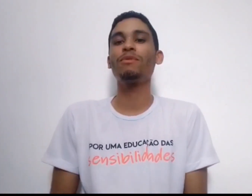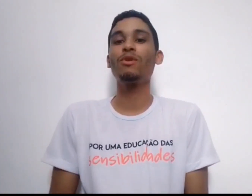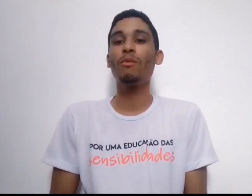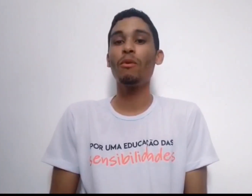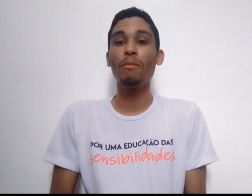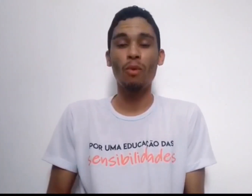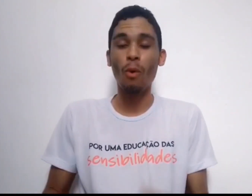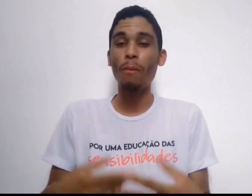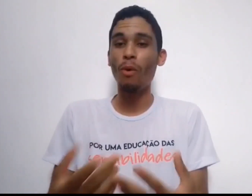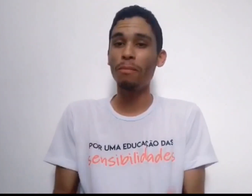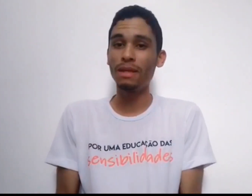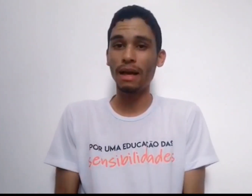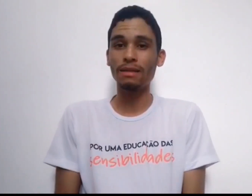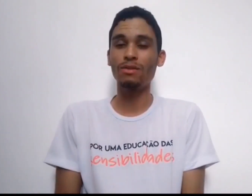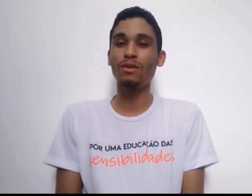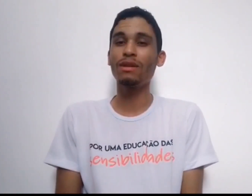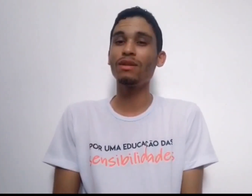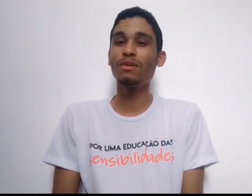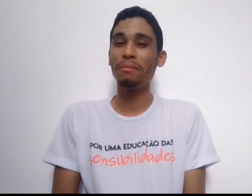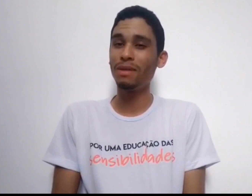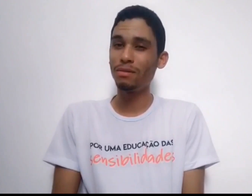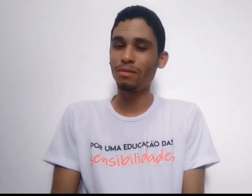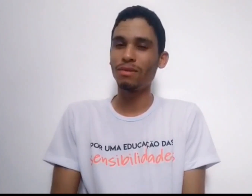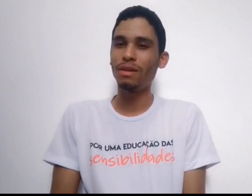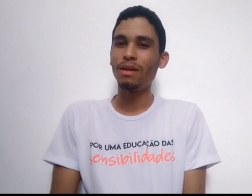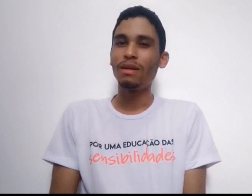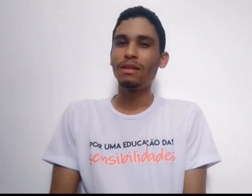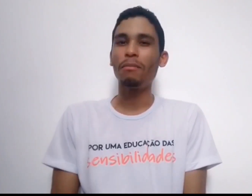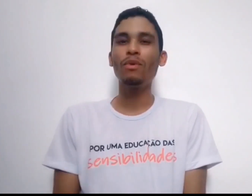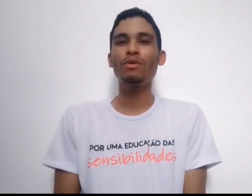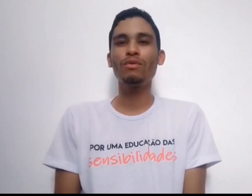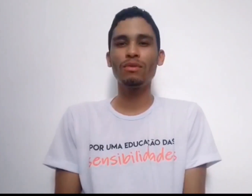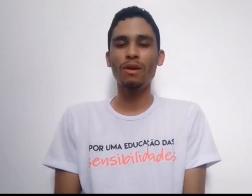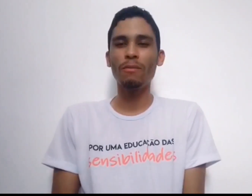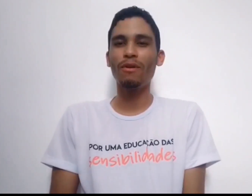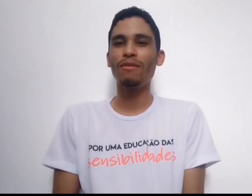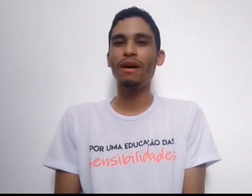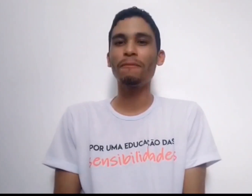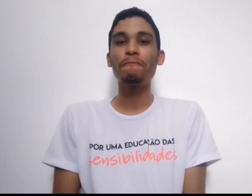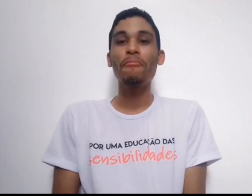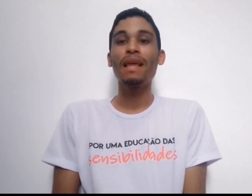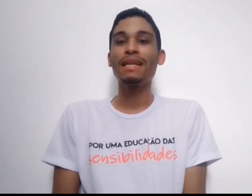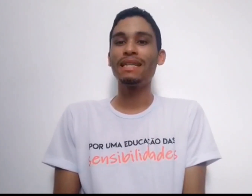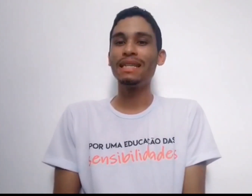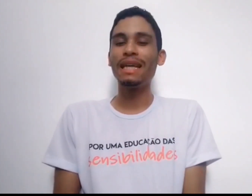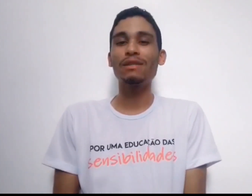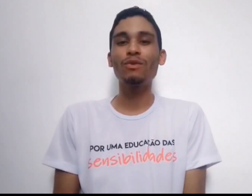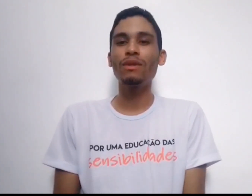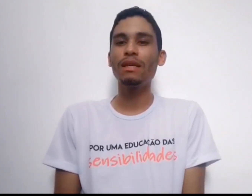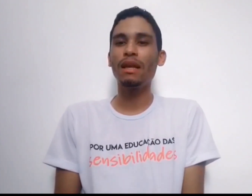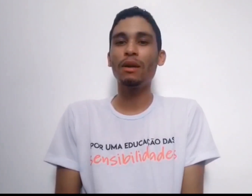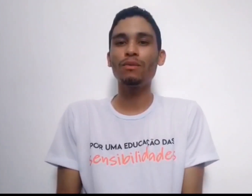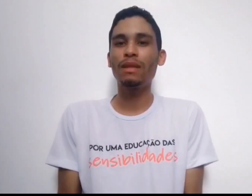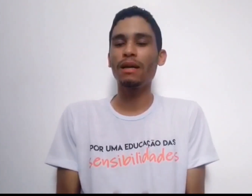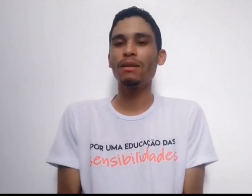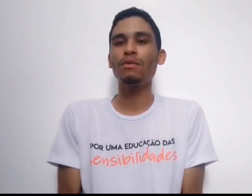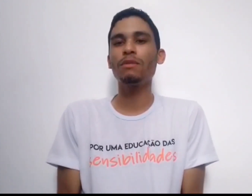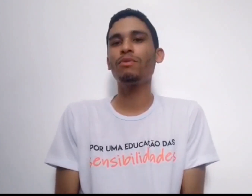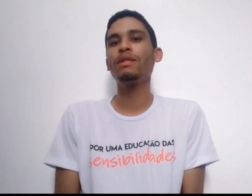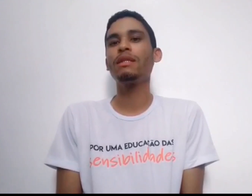de comorbidade, só que isso é mito, tá bom? Estudos já comprovaram que a surdez ela não traz nenhum tipo de